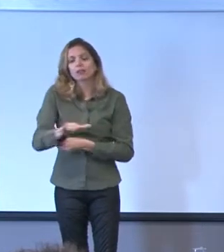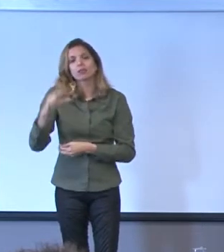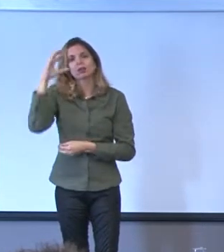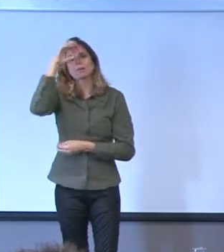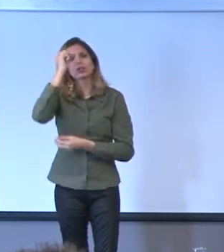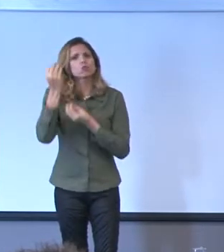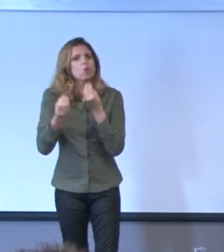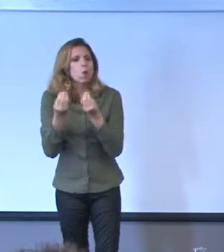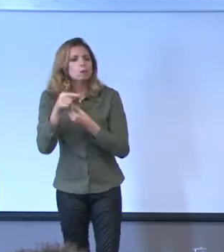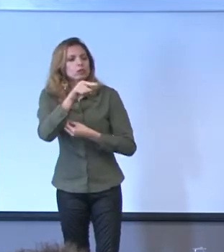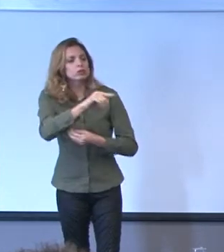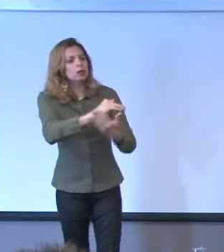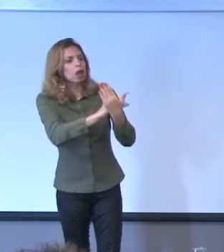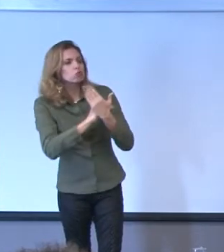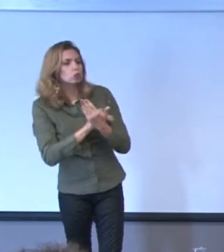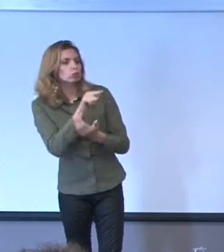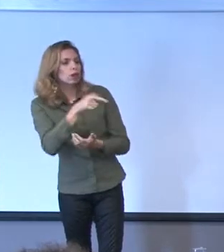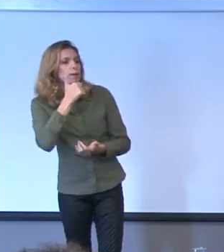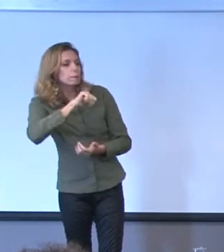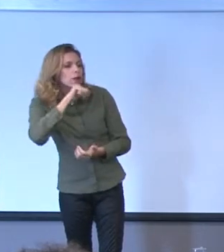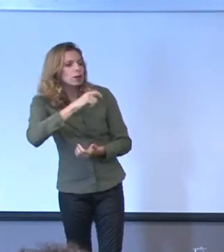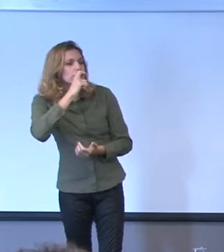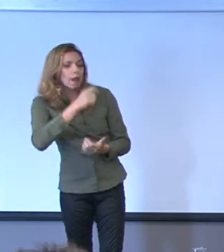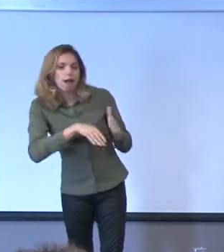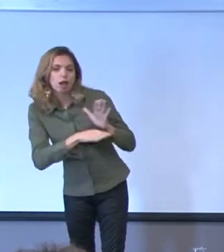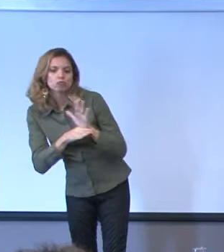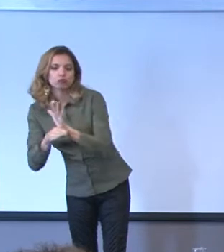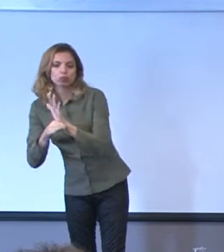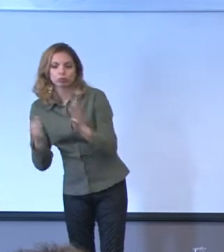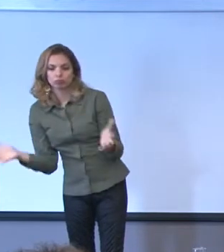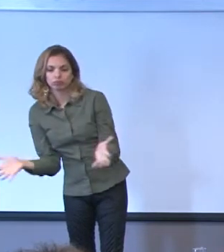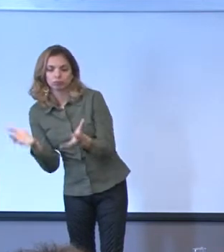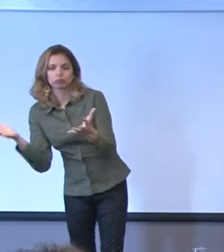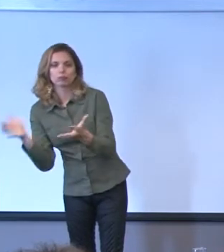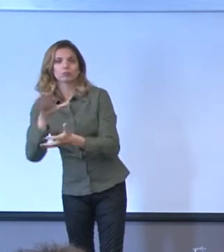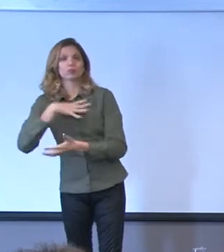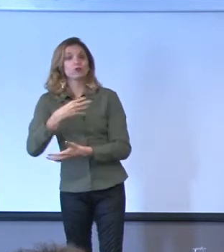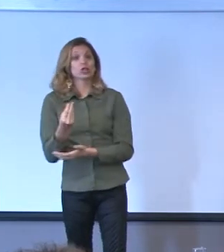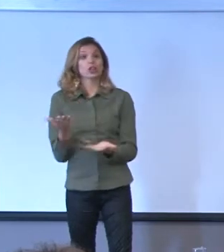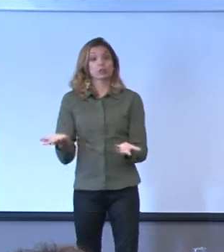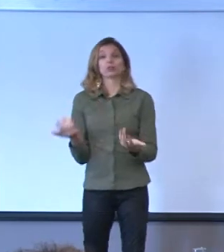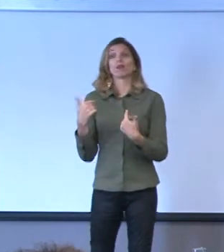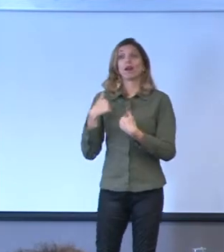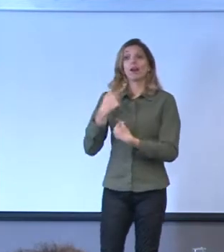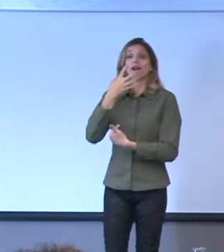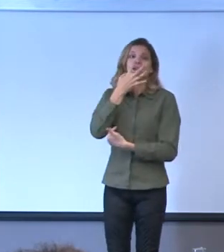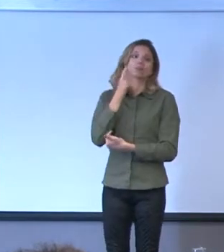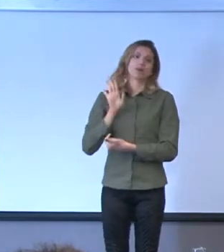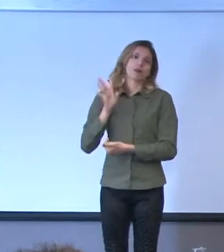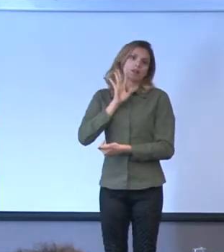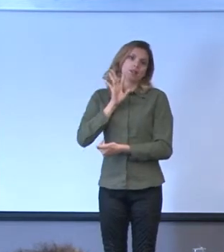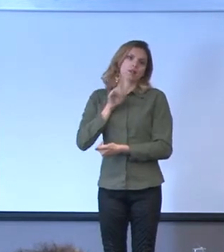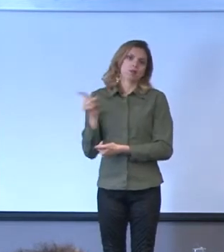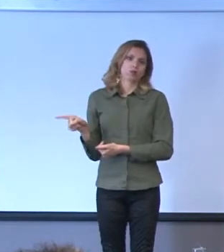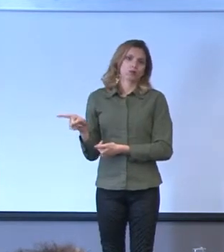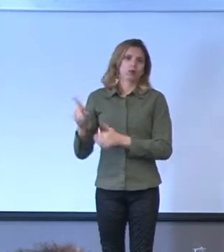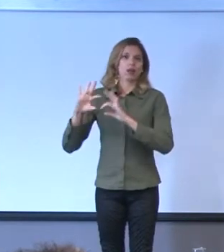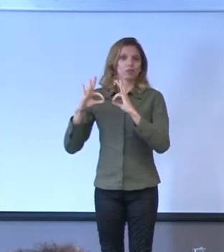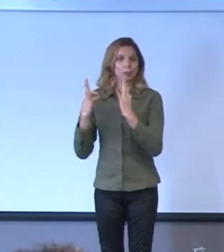poderiam desempenhar um papel mais proativo no apoio aos seus filhos. Então, acho